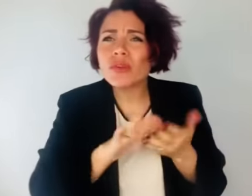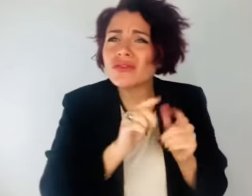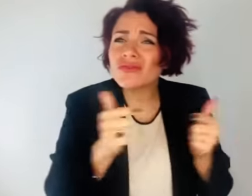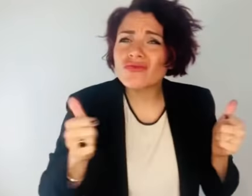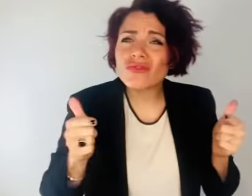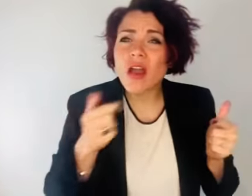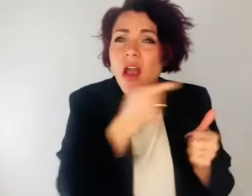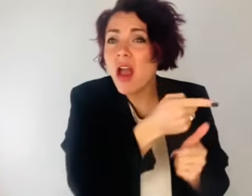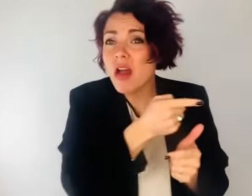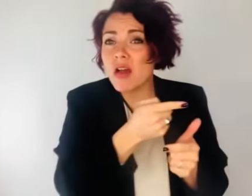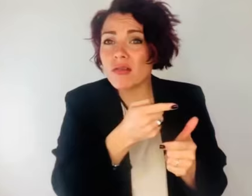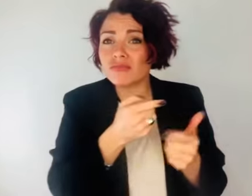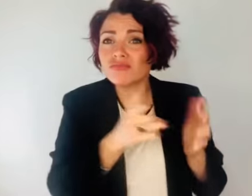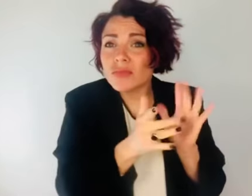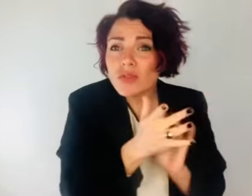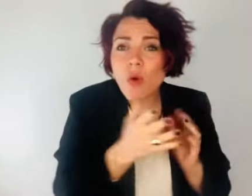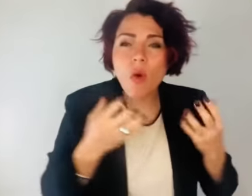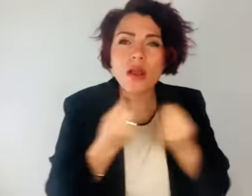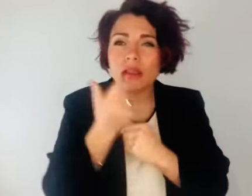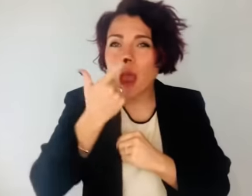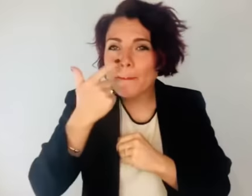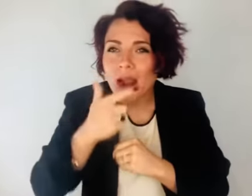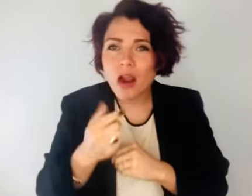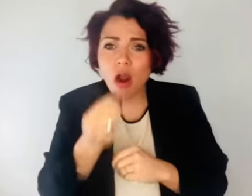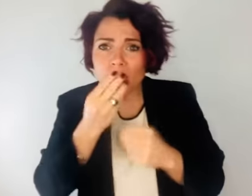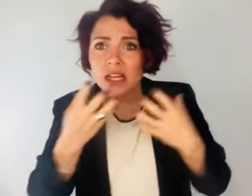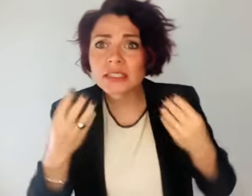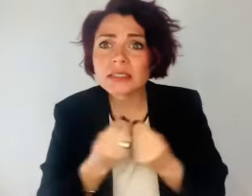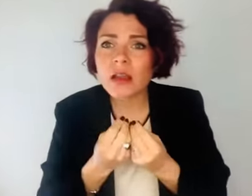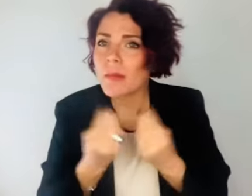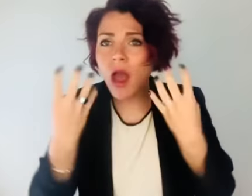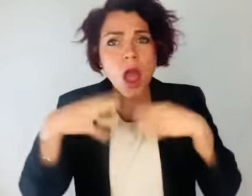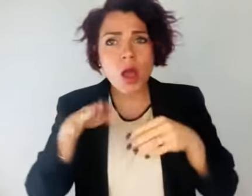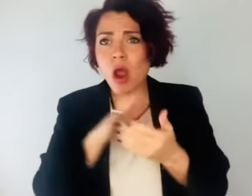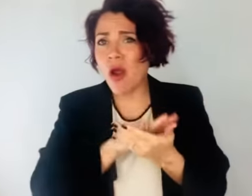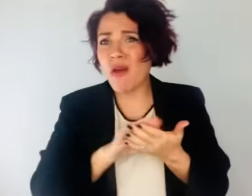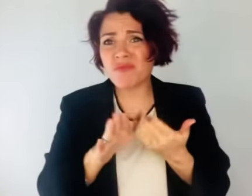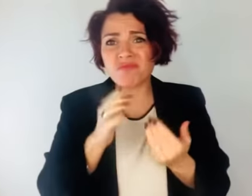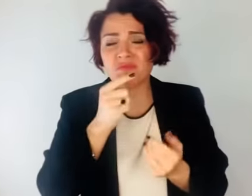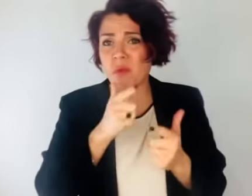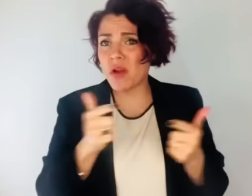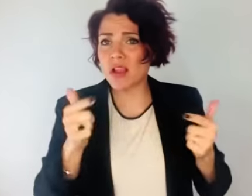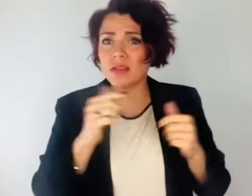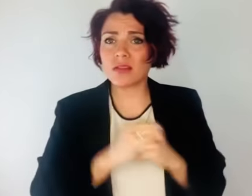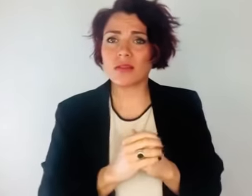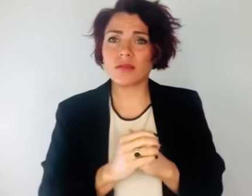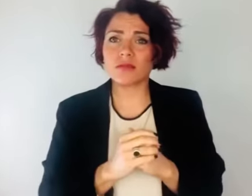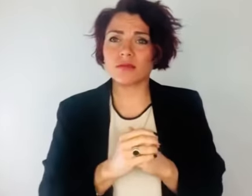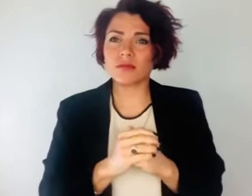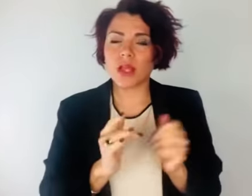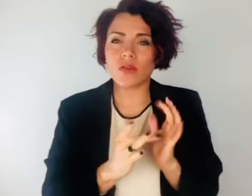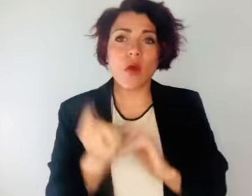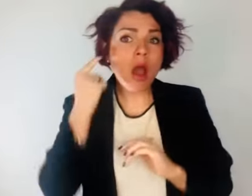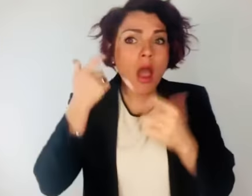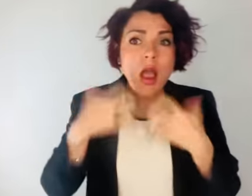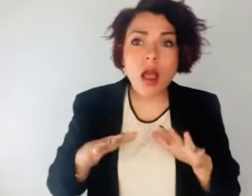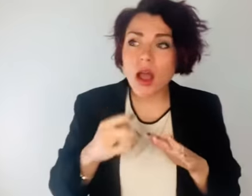che è impuro perché mangiando con i peccatori anche lui diventa in puro avendo udito questo gesù disse loro